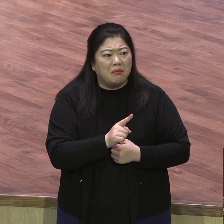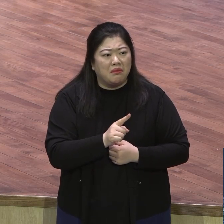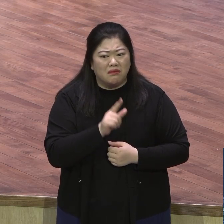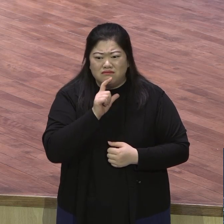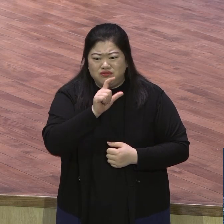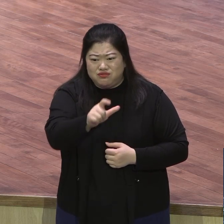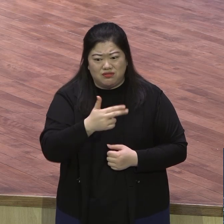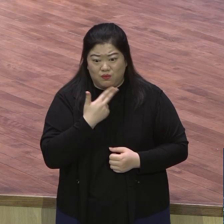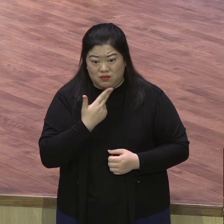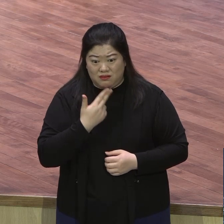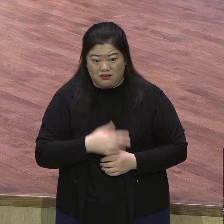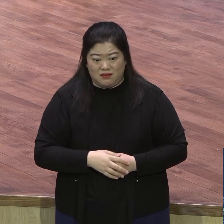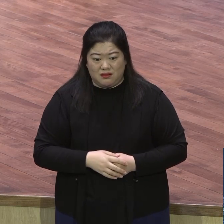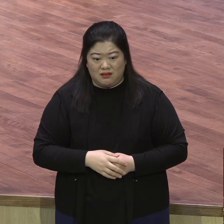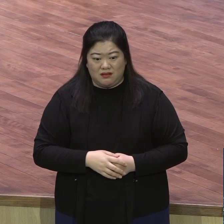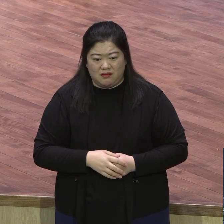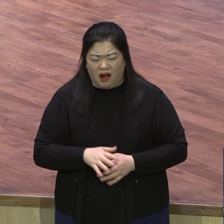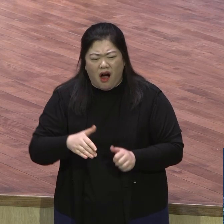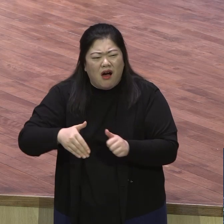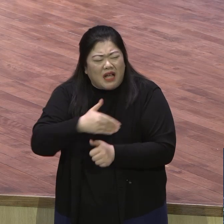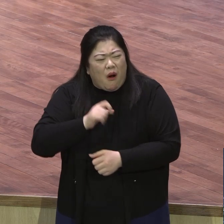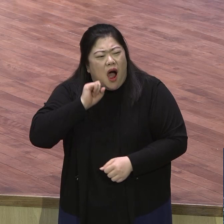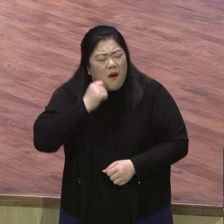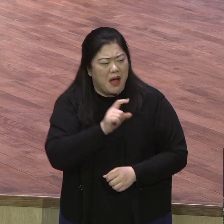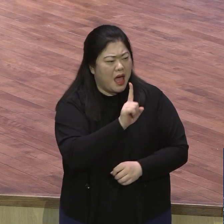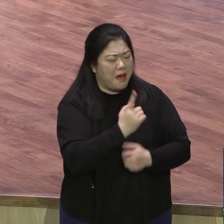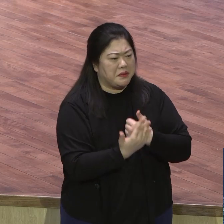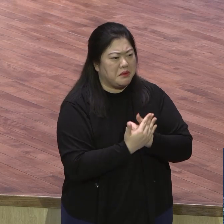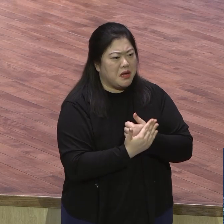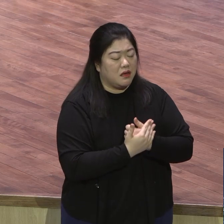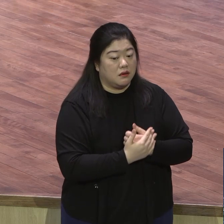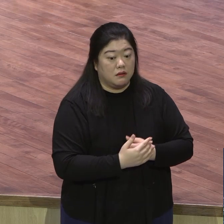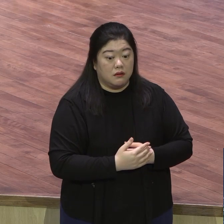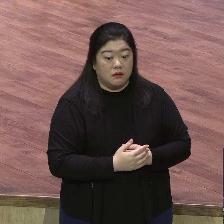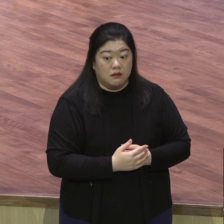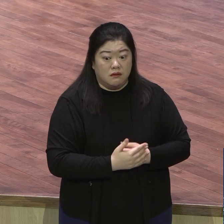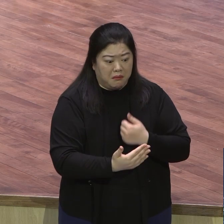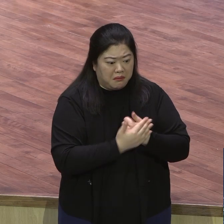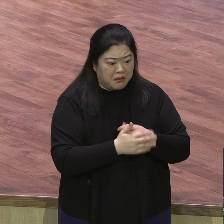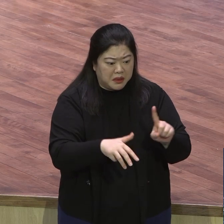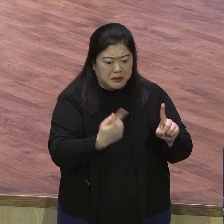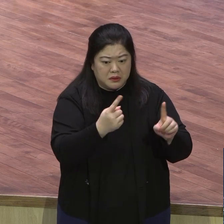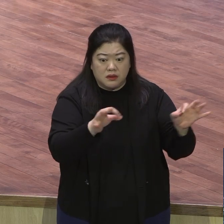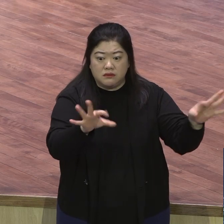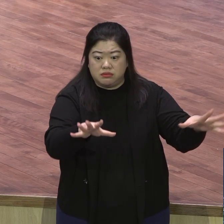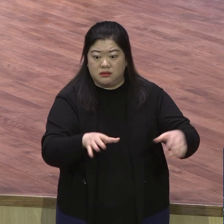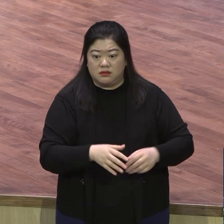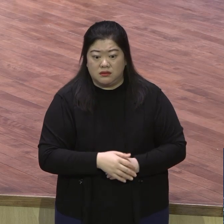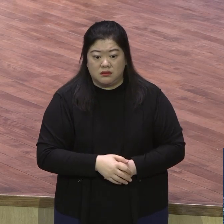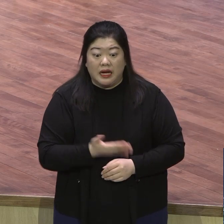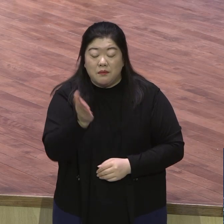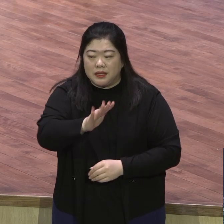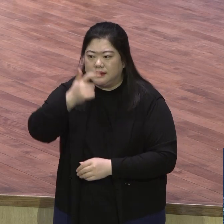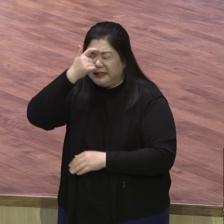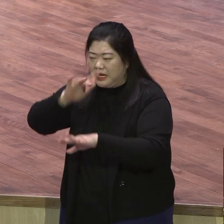내가 이런 어려움이 있는데 힘든 일인데 그거 다 내려놓으시고 예배 성공하면 다 끝나버려요.